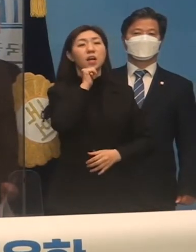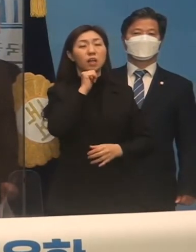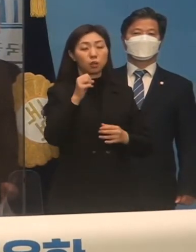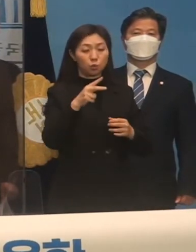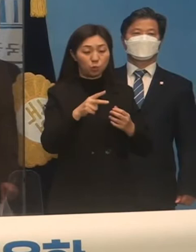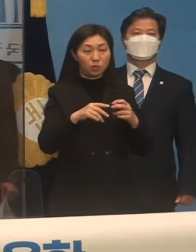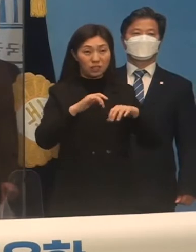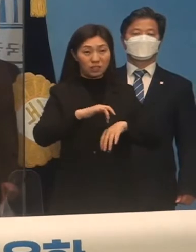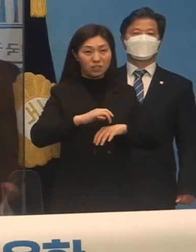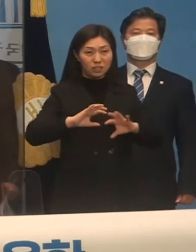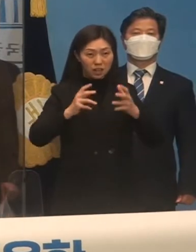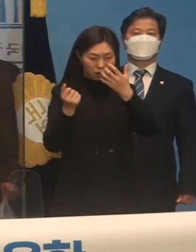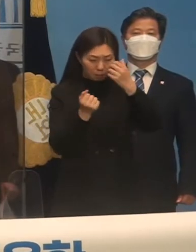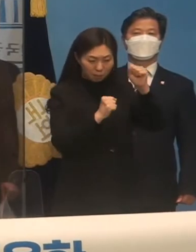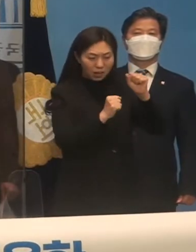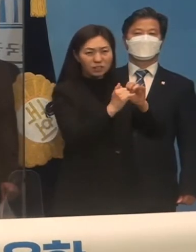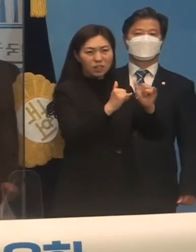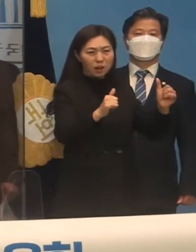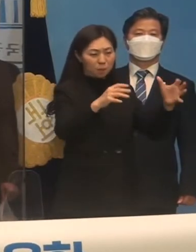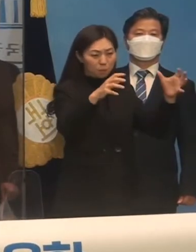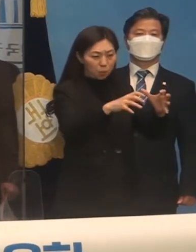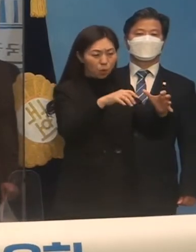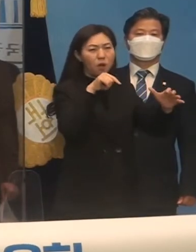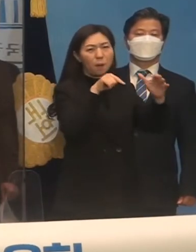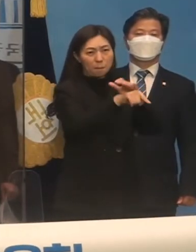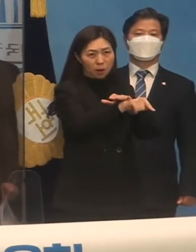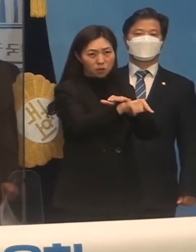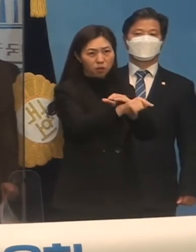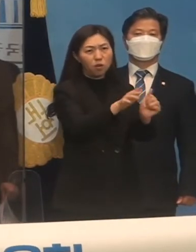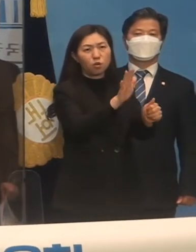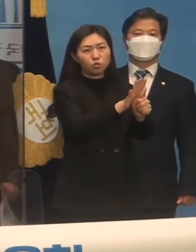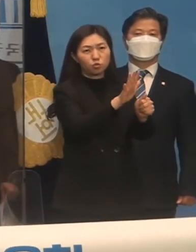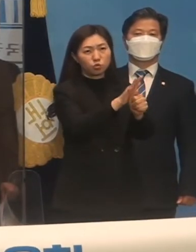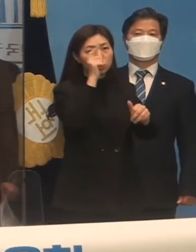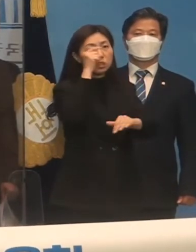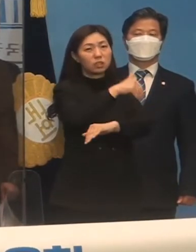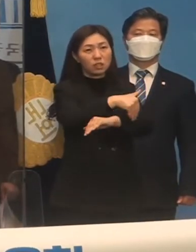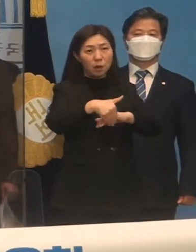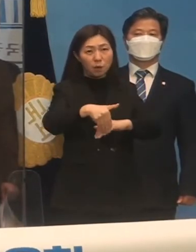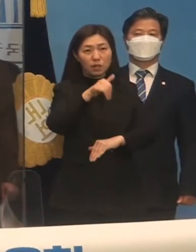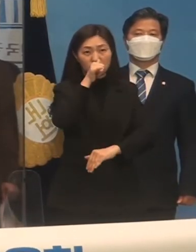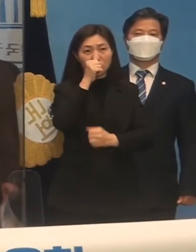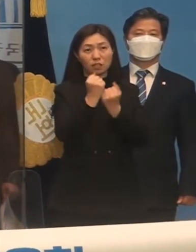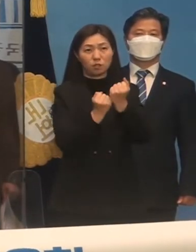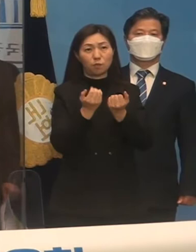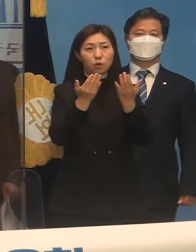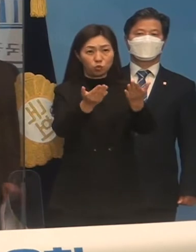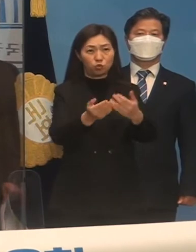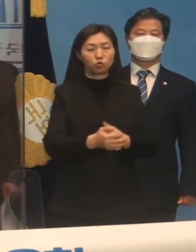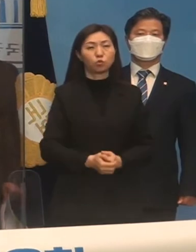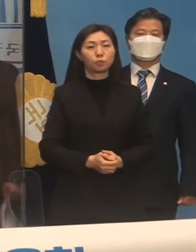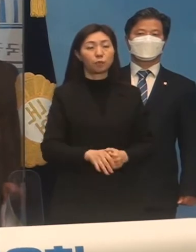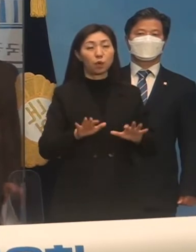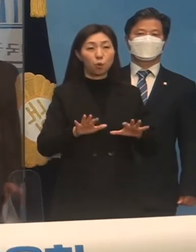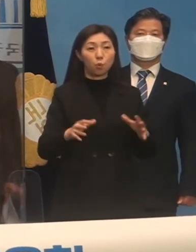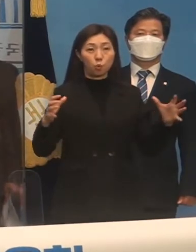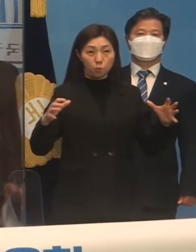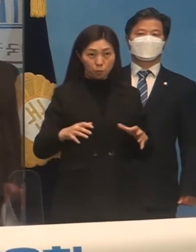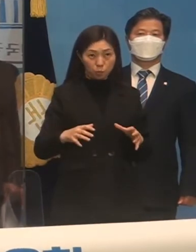회복을 위한 다양한 협력을 추진할 계획을 가지고 있다는 말씀을 드리고 오늘 여기